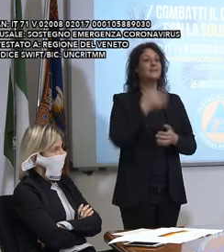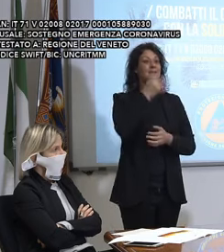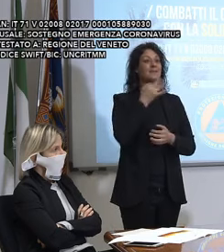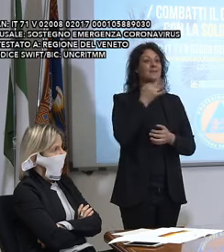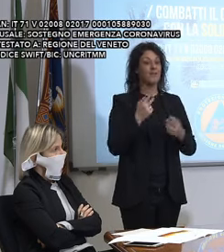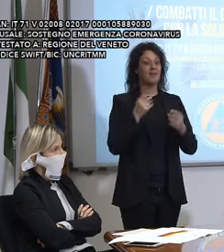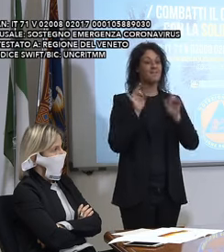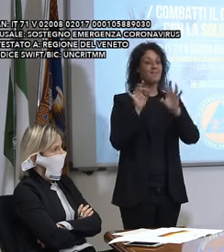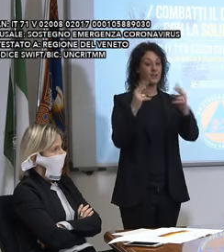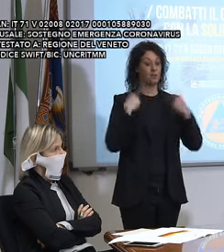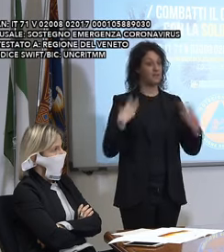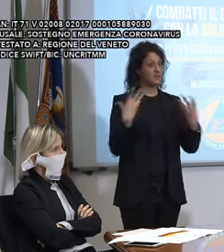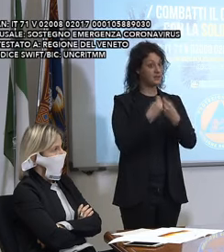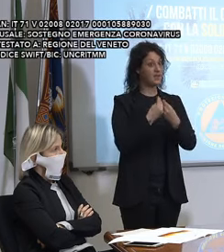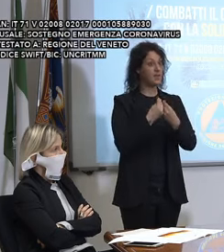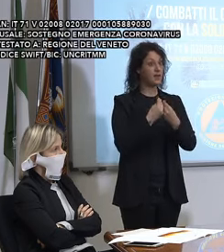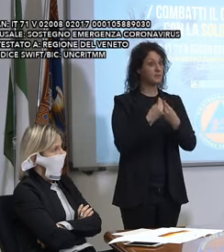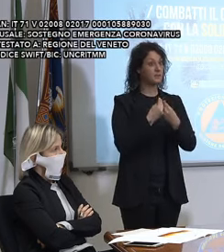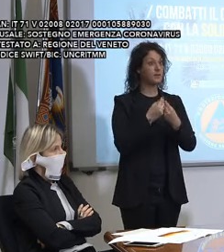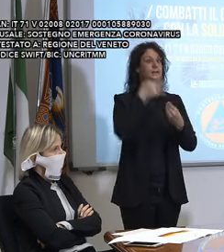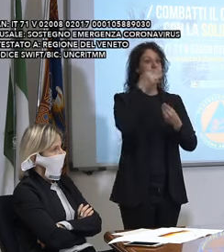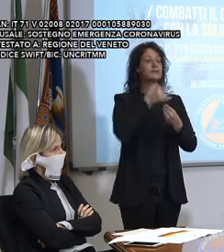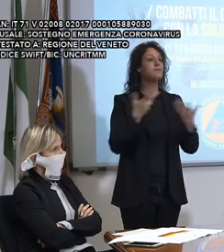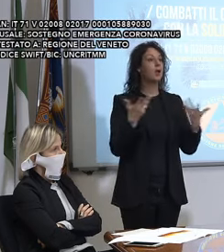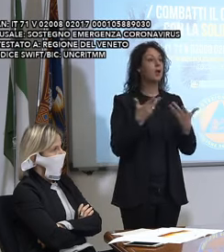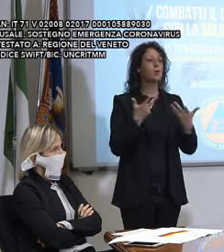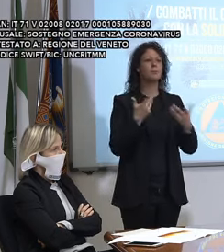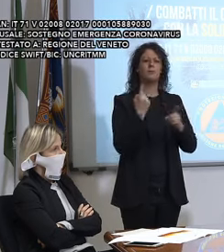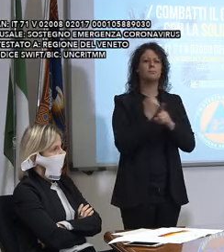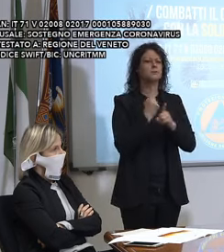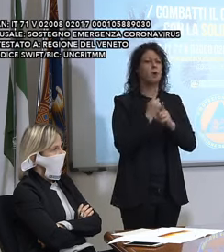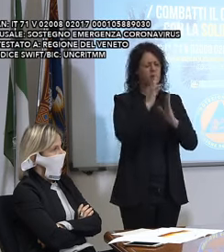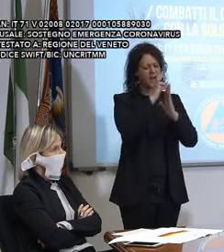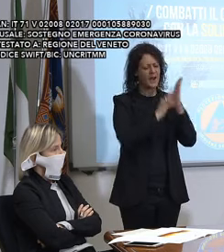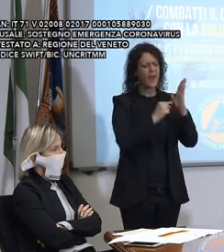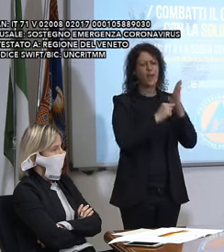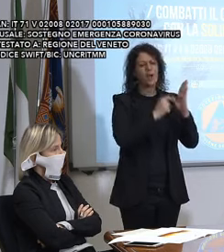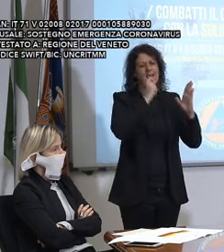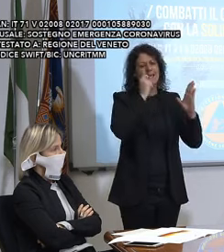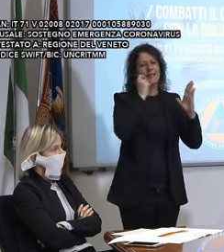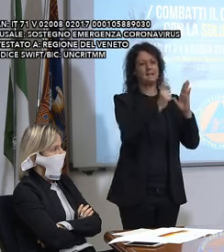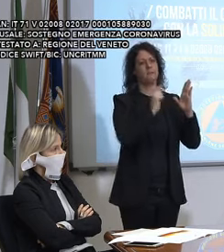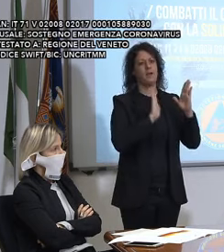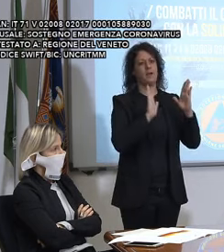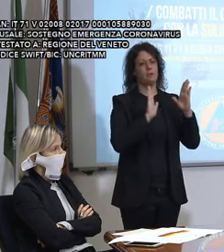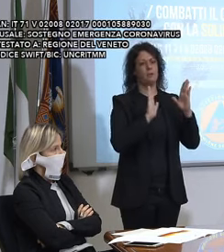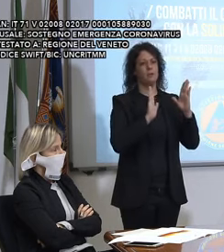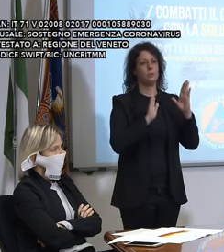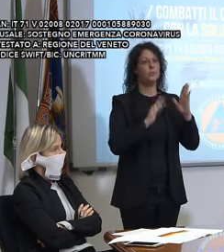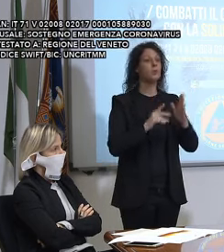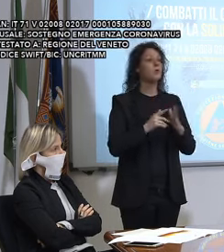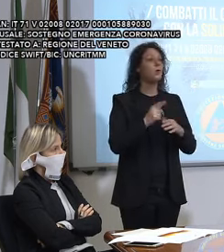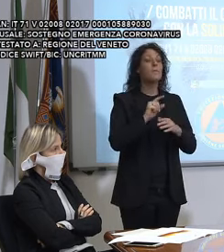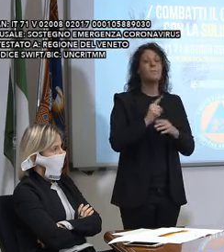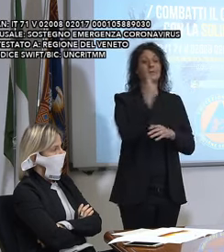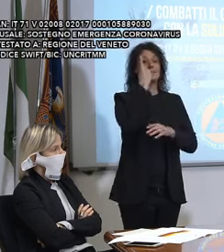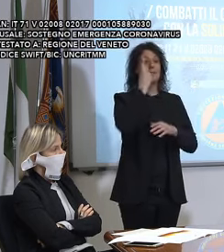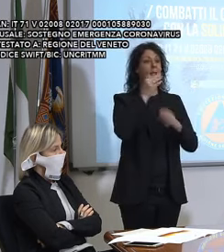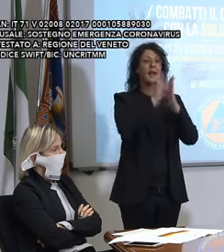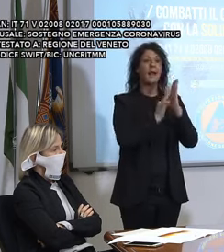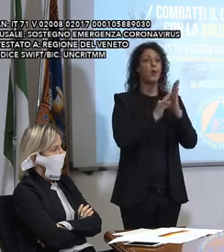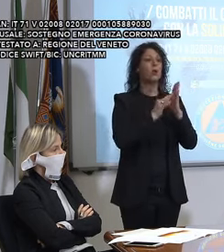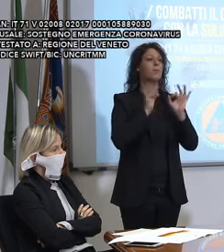prevede ancora di più il rispetto delle quattro regole basilari, una tra tutte l'uso della